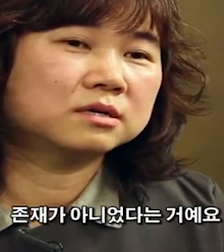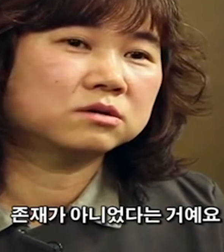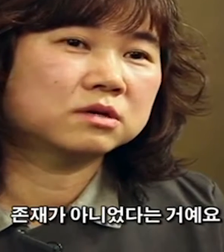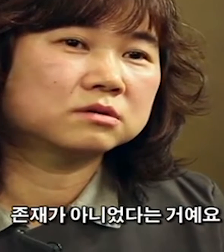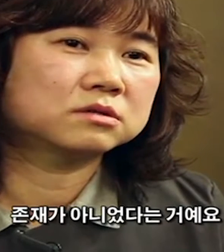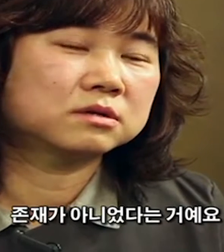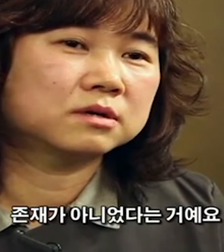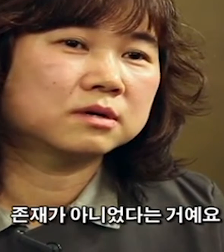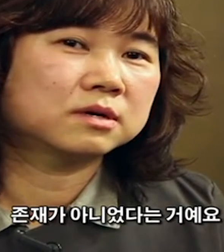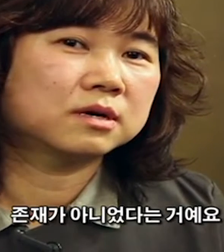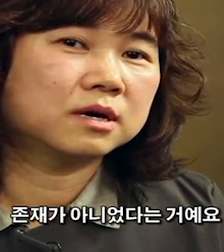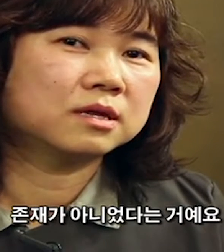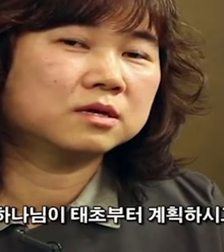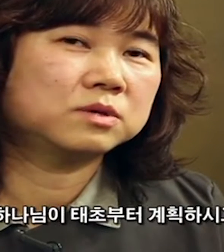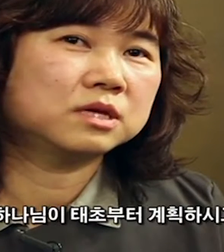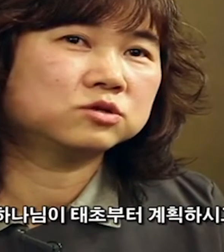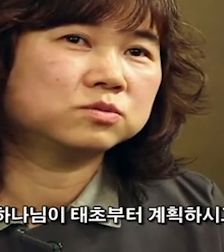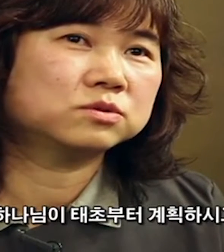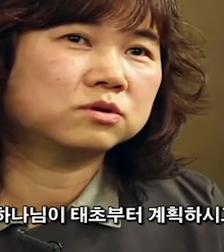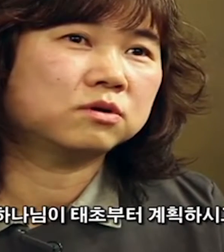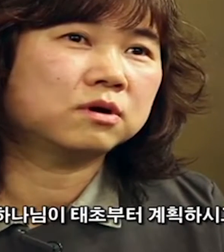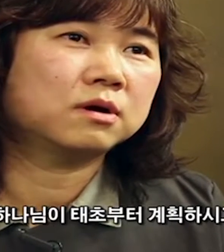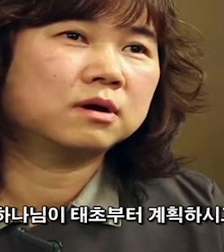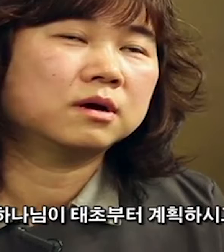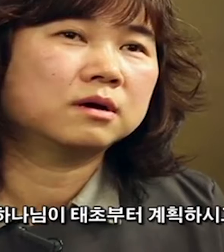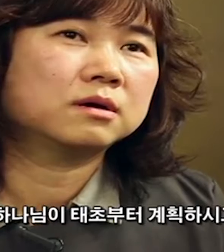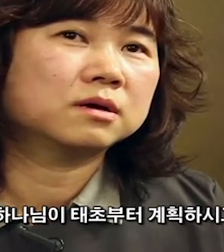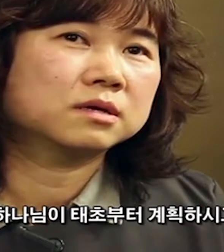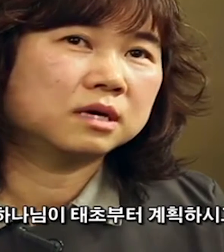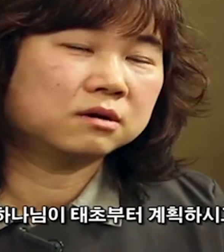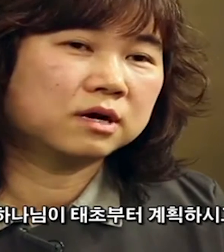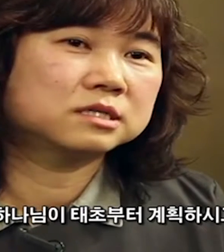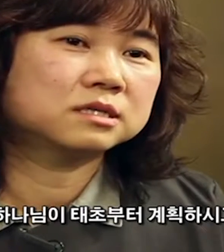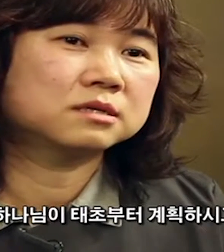존재가 아니었다는 거죠. 하나님이 태초부터